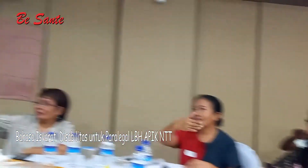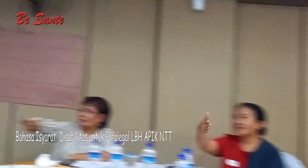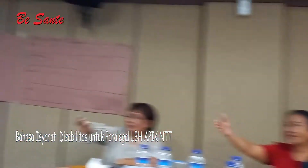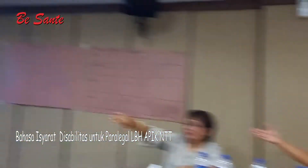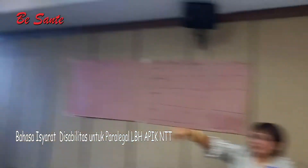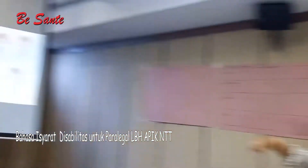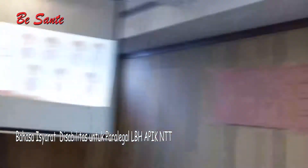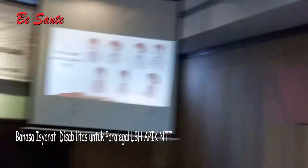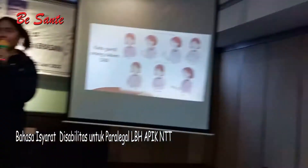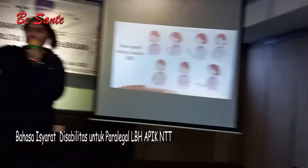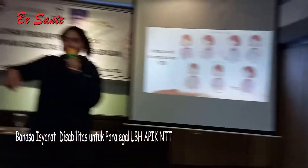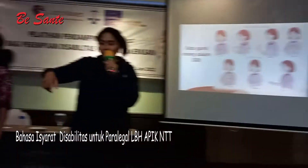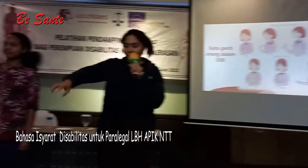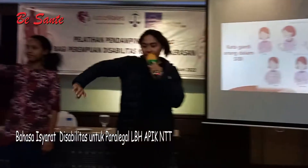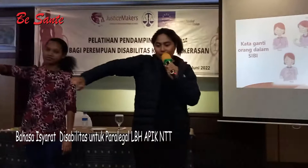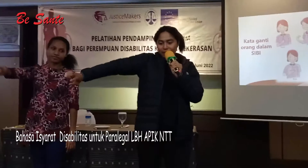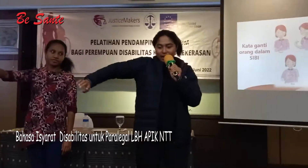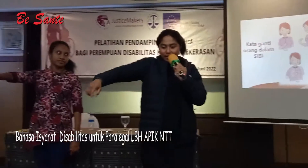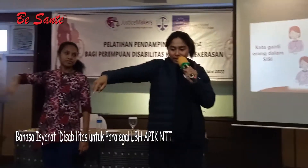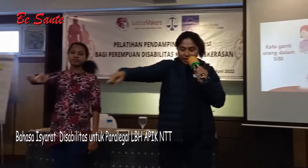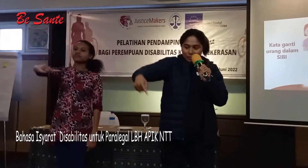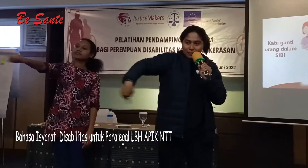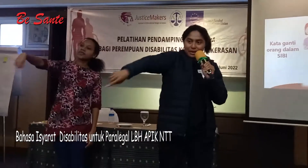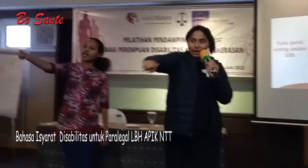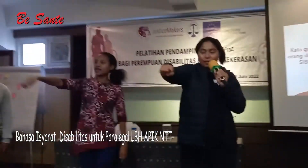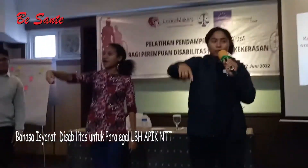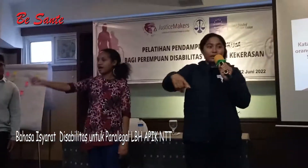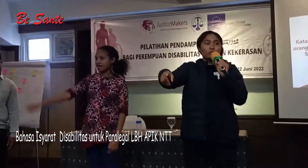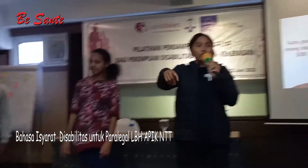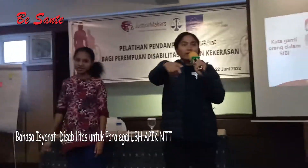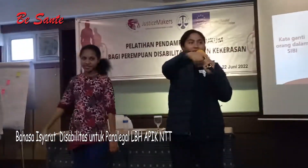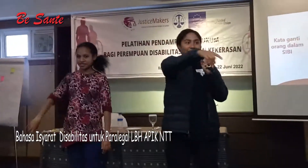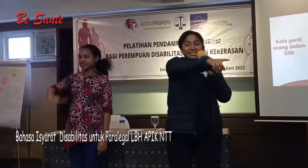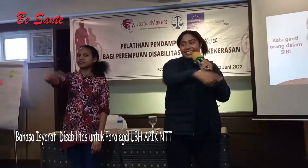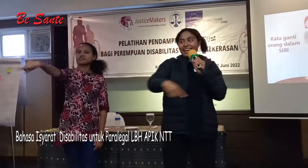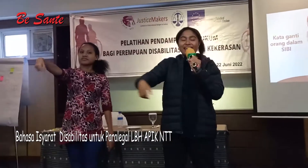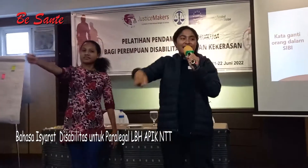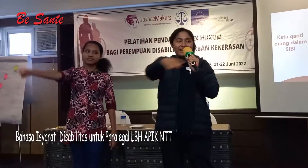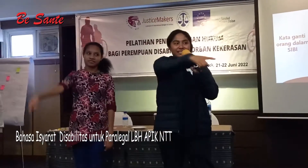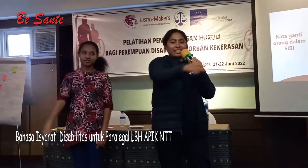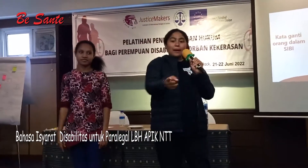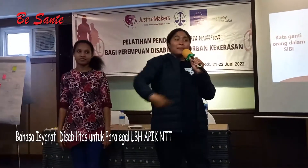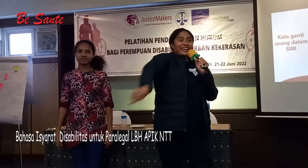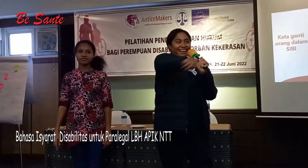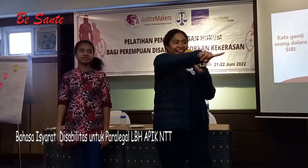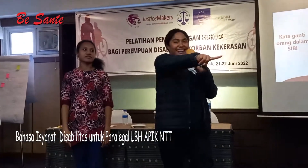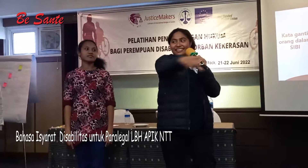mereka. Putar di samping kanan nih, mereka. Kayak tunjuk yang kayak di sini. Nah, di sini mereka, di